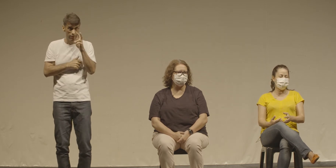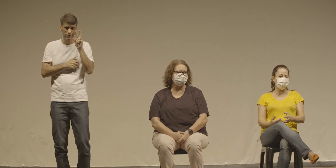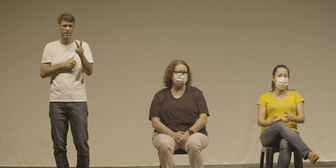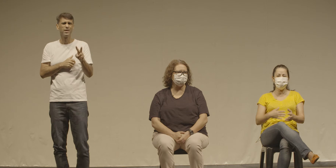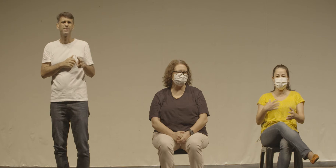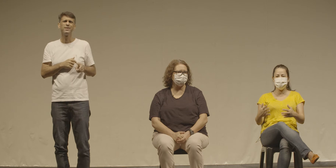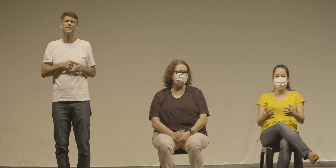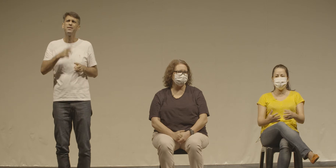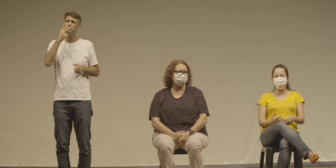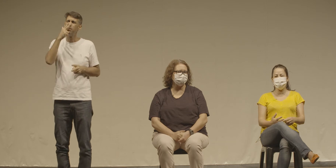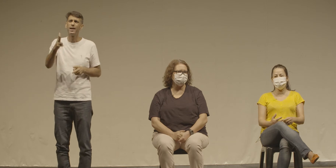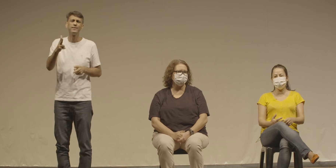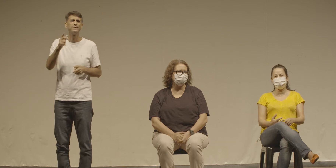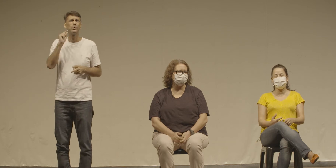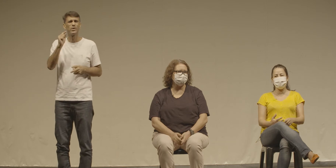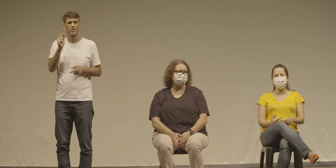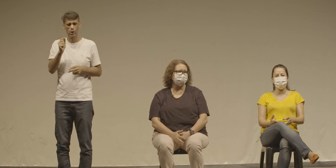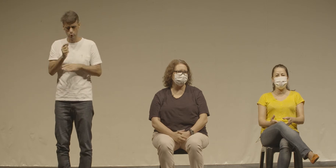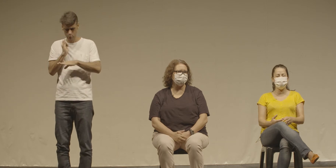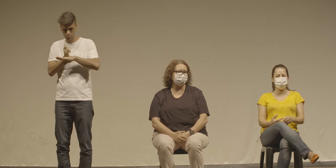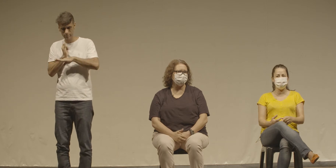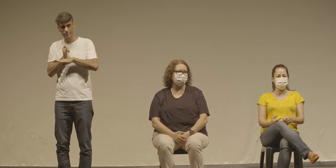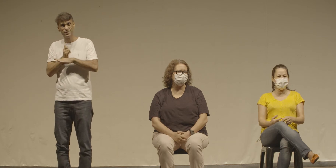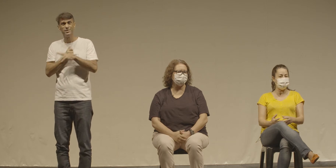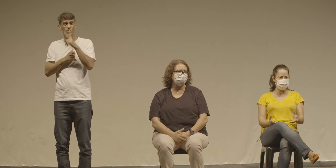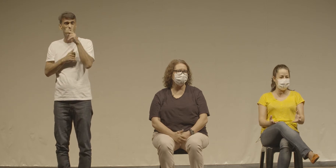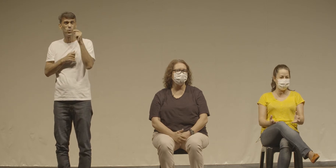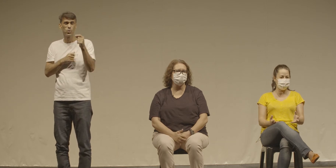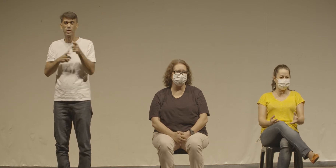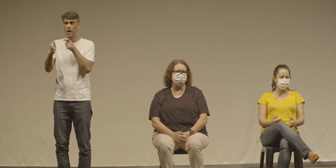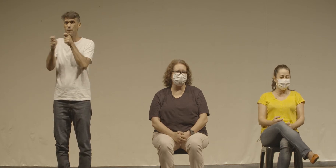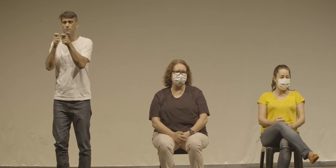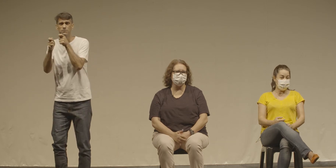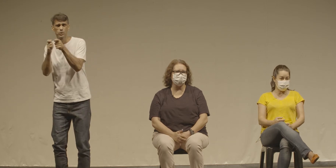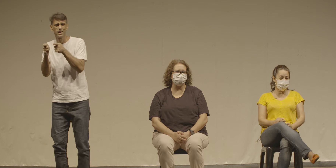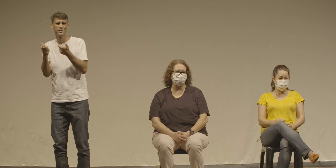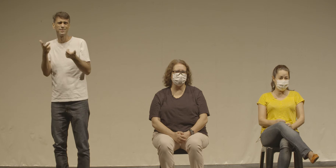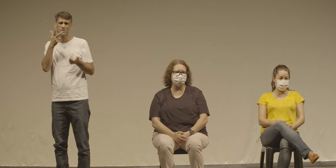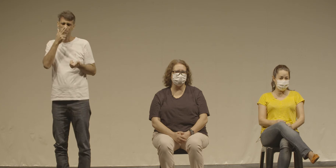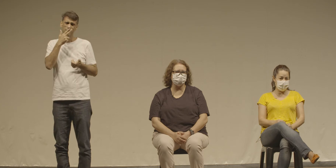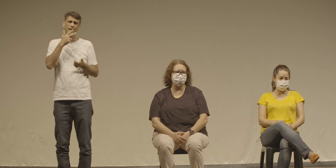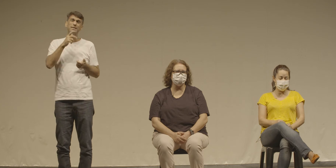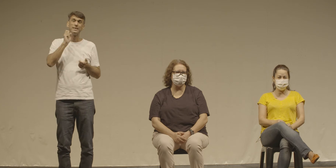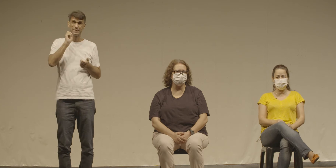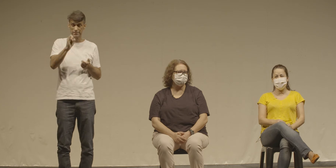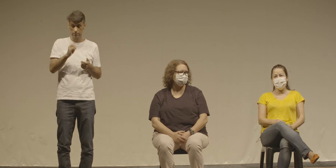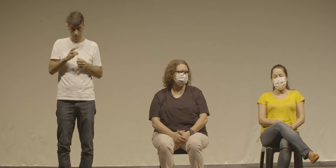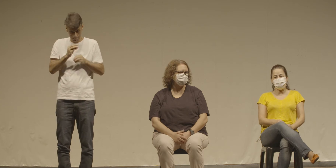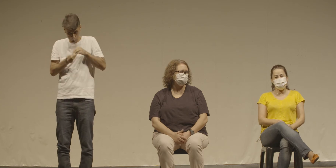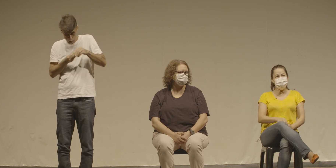Não foge dessa coisa de... O documentário ele corre o risco de virar uma reportagem. Então foge desse lugar,